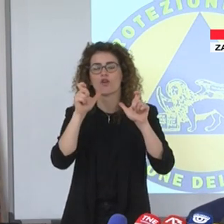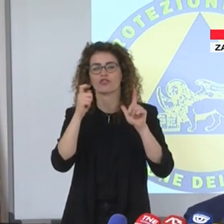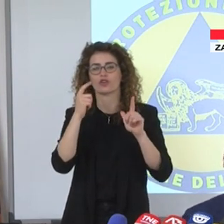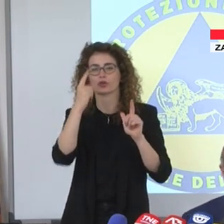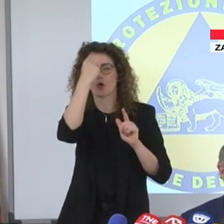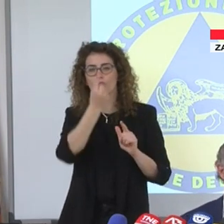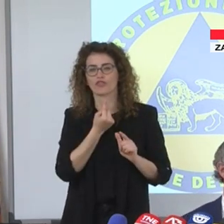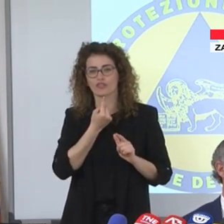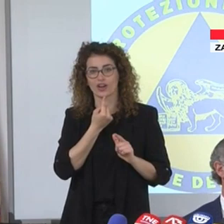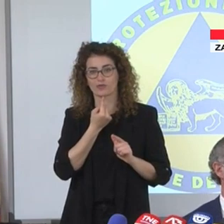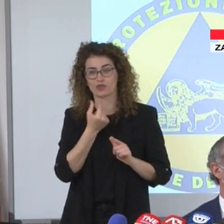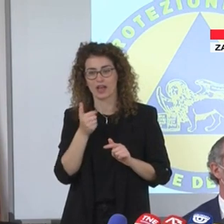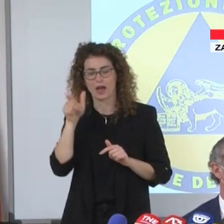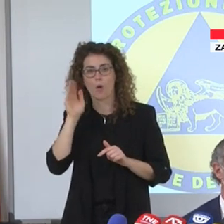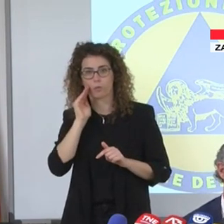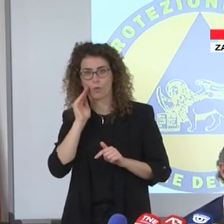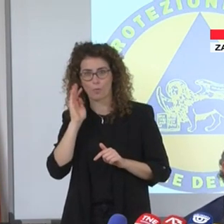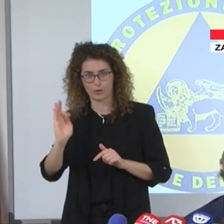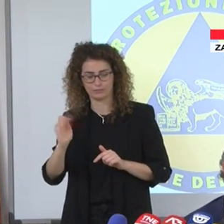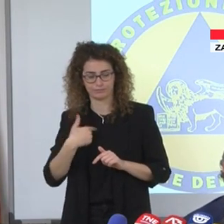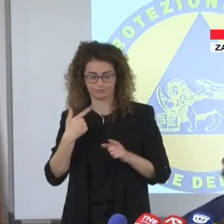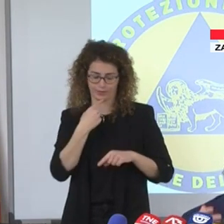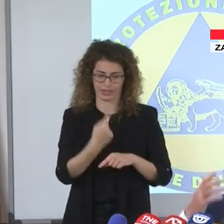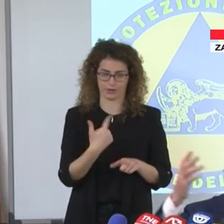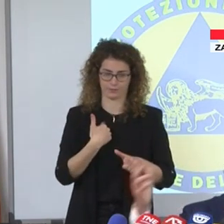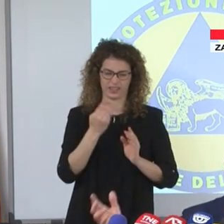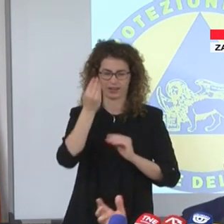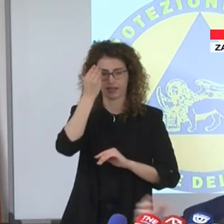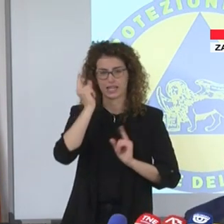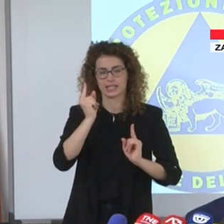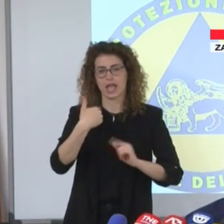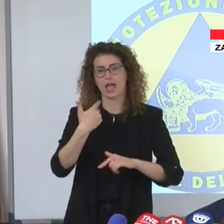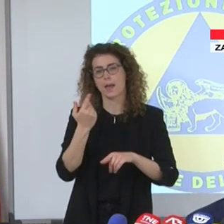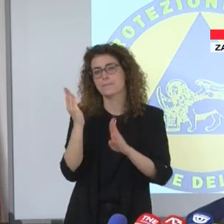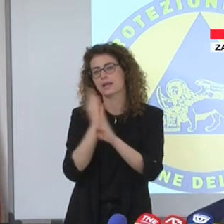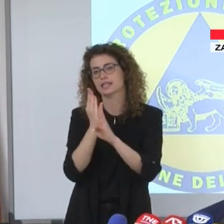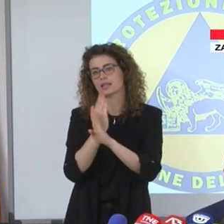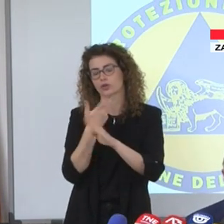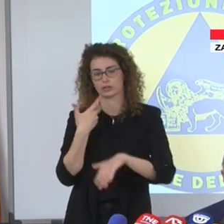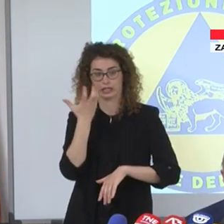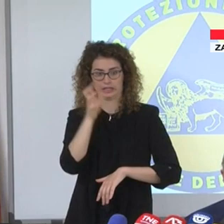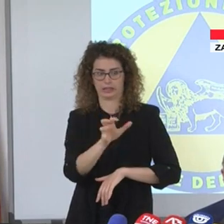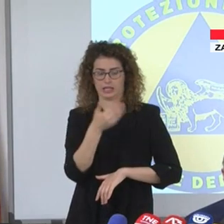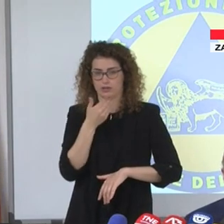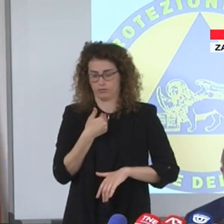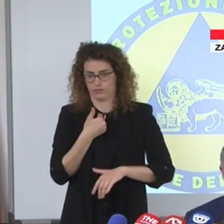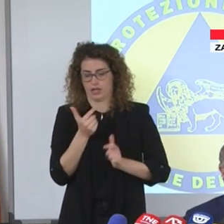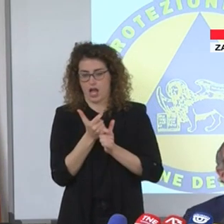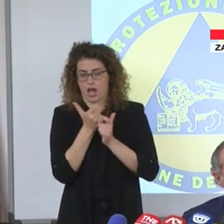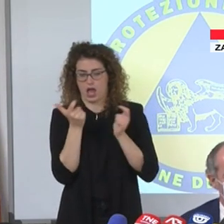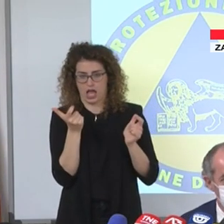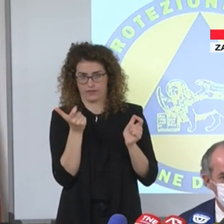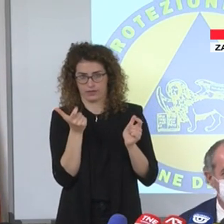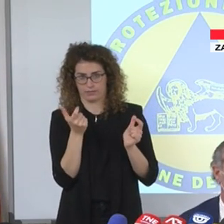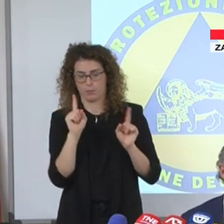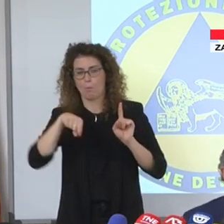roba. Allora io dico, se tu a mezzanotte fai una cazzata e posti sta roba che è già secondo me grave, alle